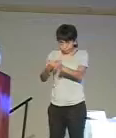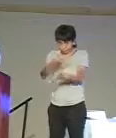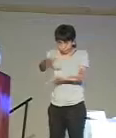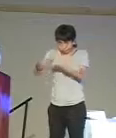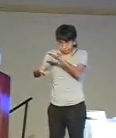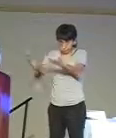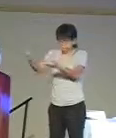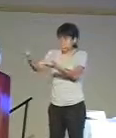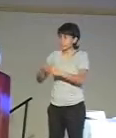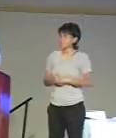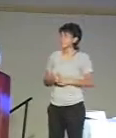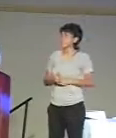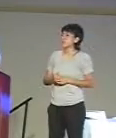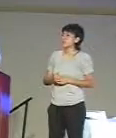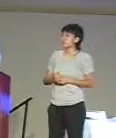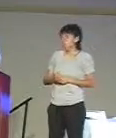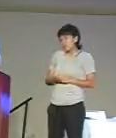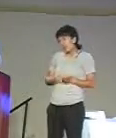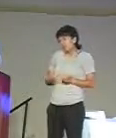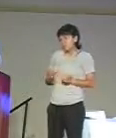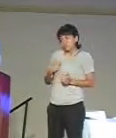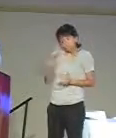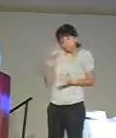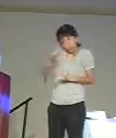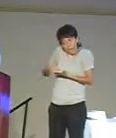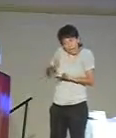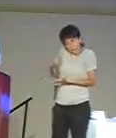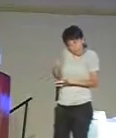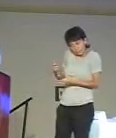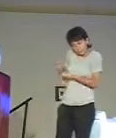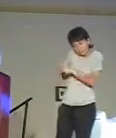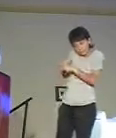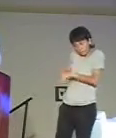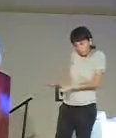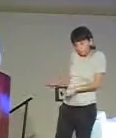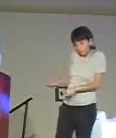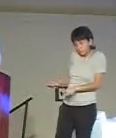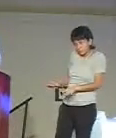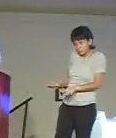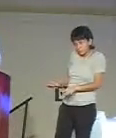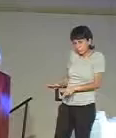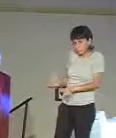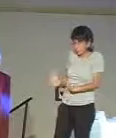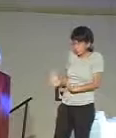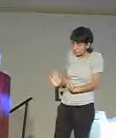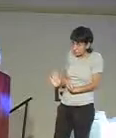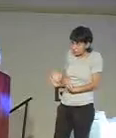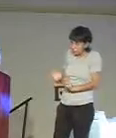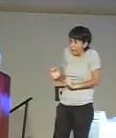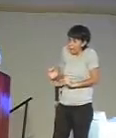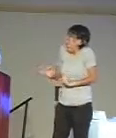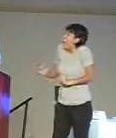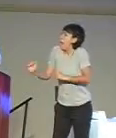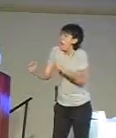ponernos, bueno, digo yo, un poco, al menos un poco, inquietos.